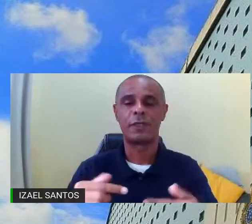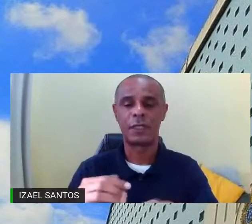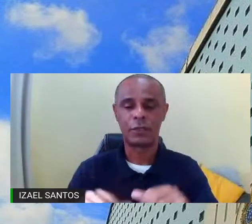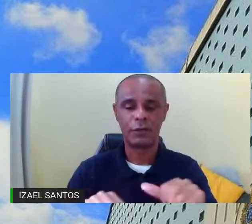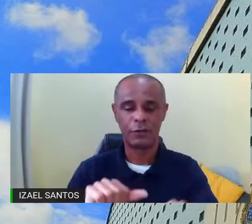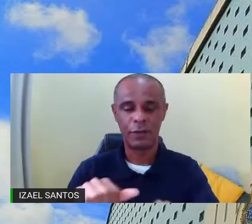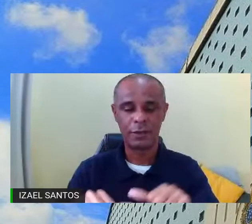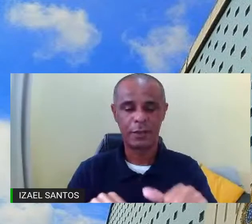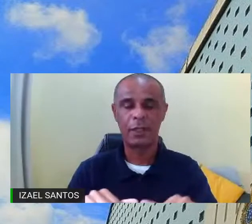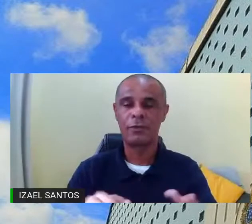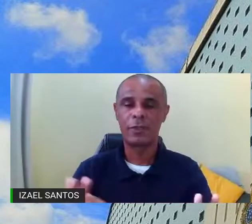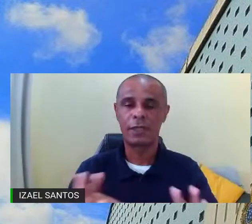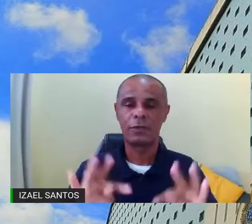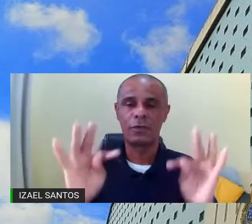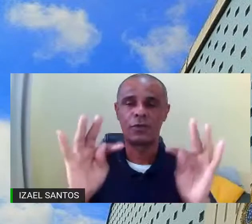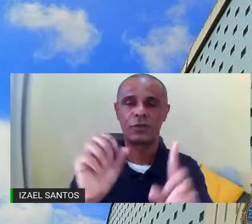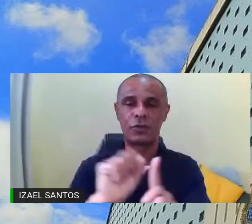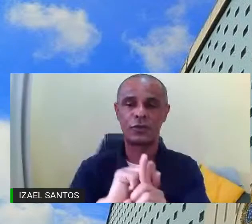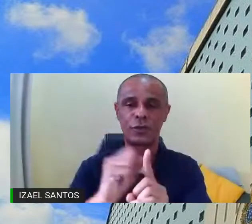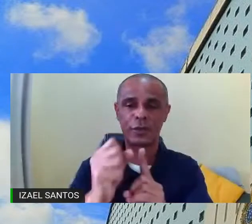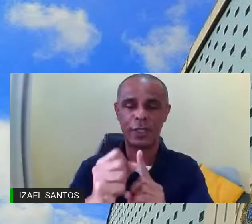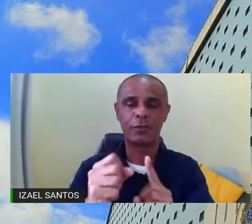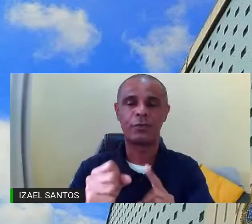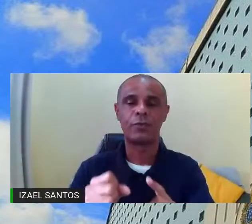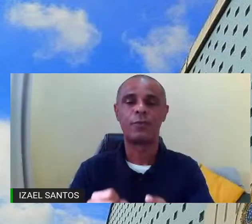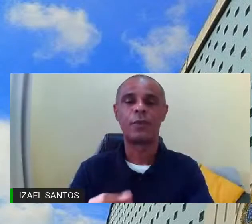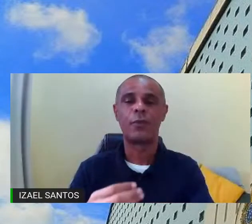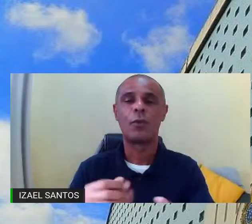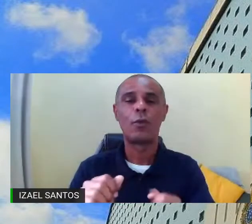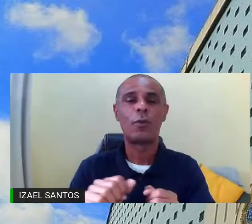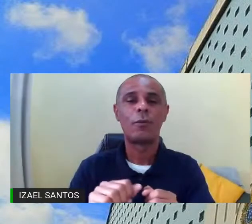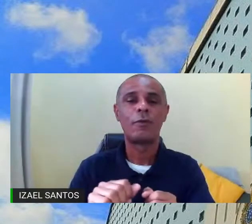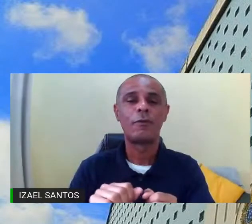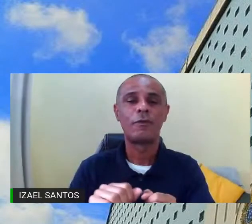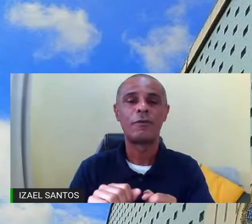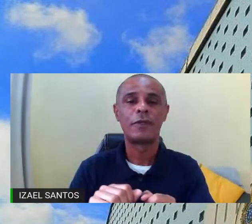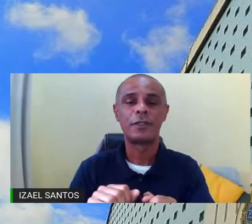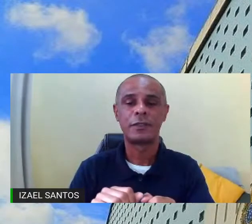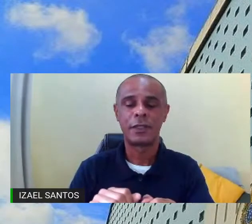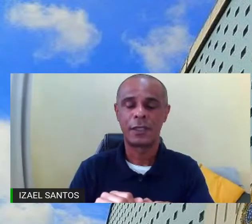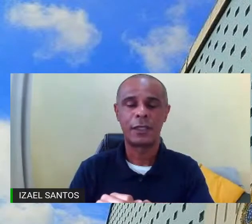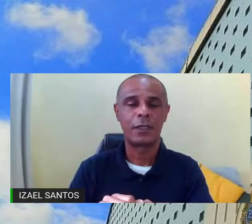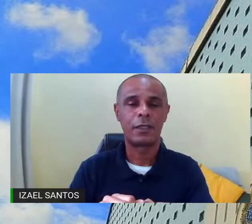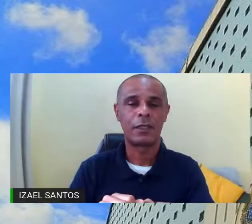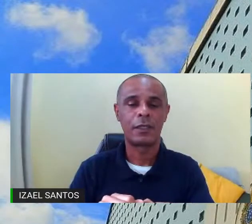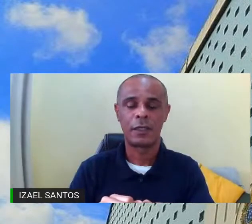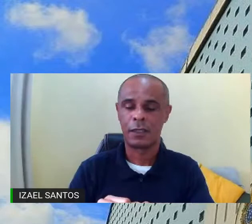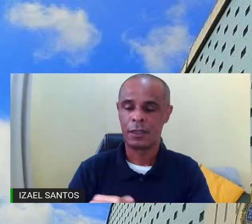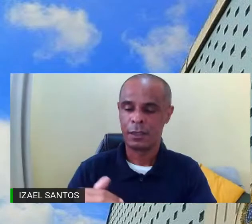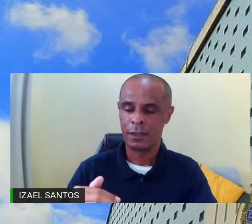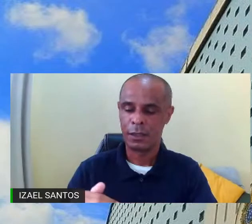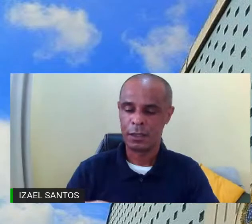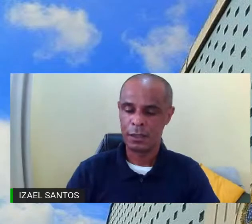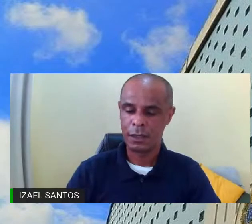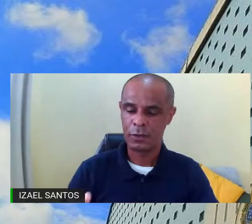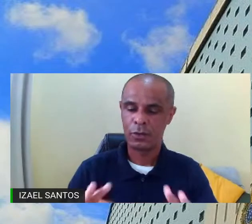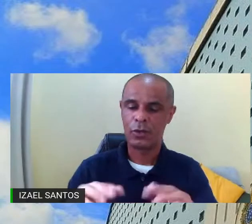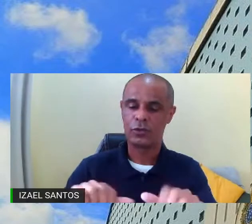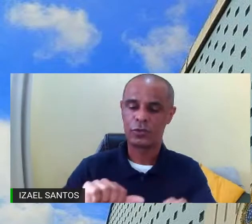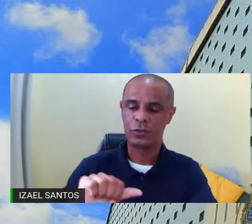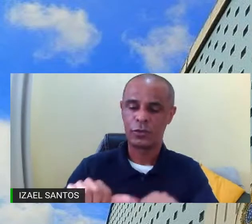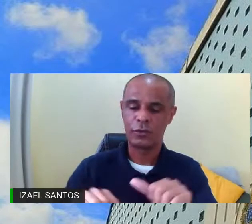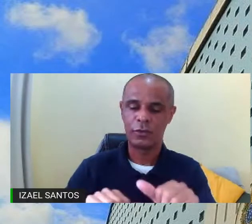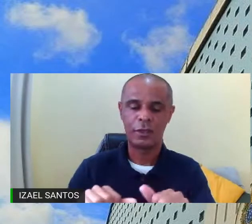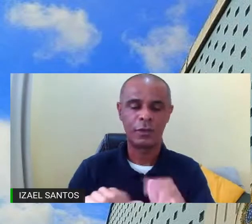tecnológico, social e de processo. Como se faz desenvolvimento tecnológico, social e de processo e inovação com um